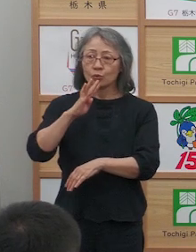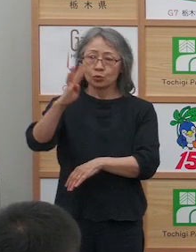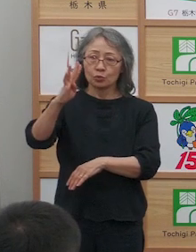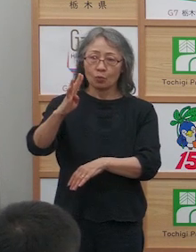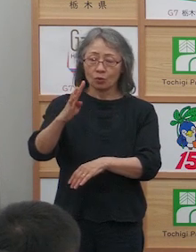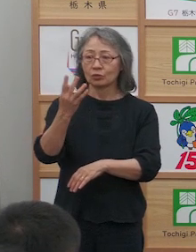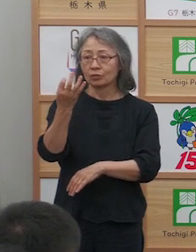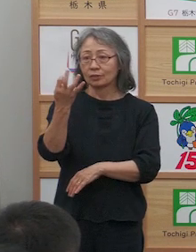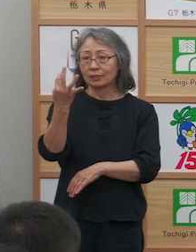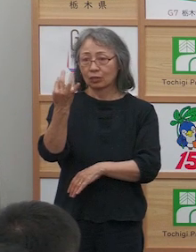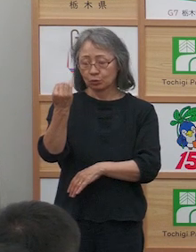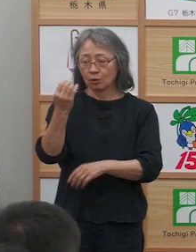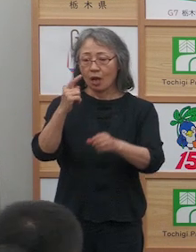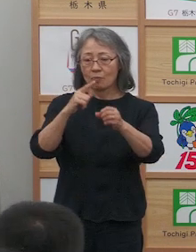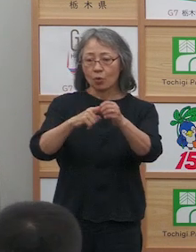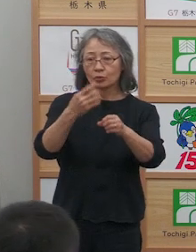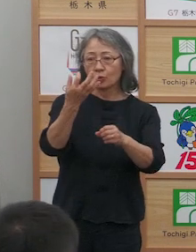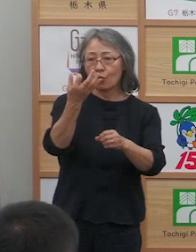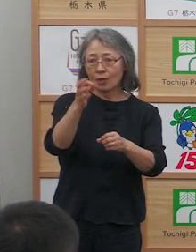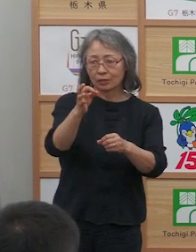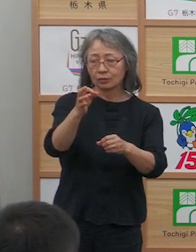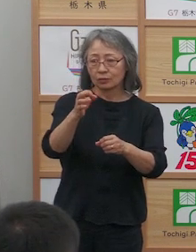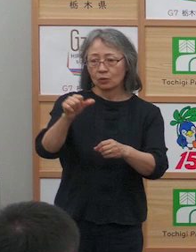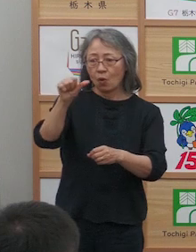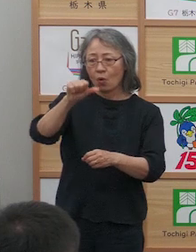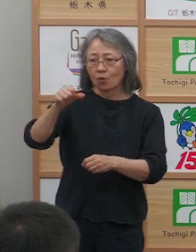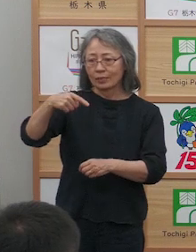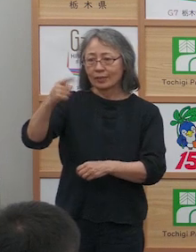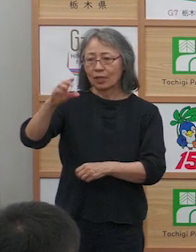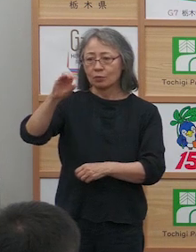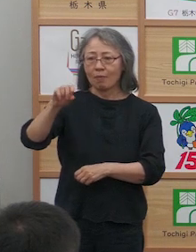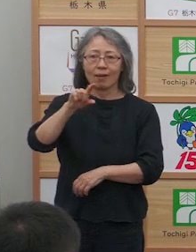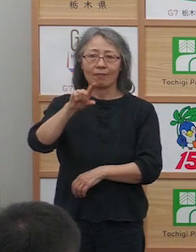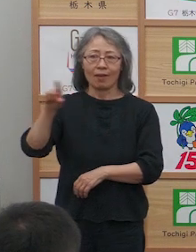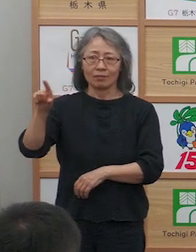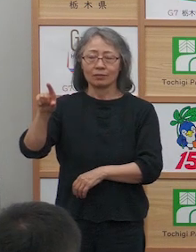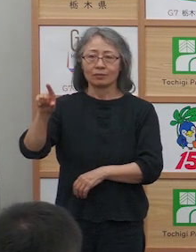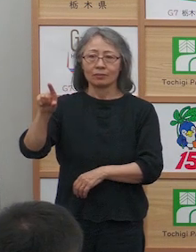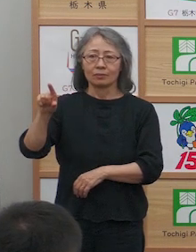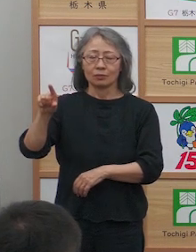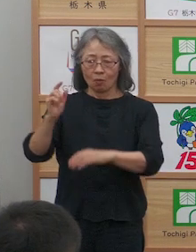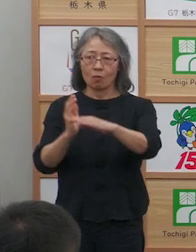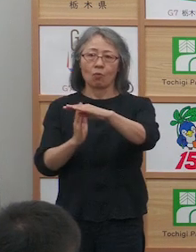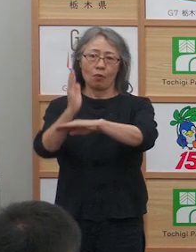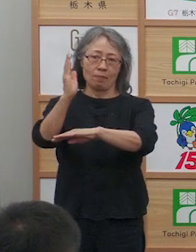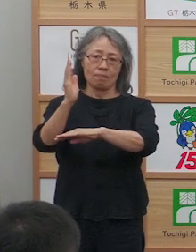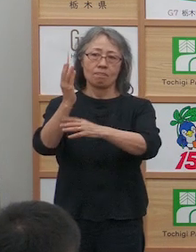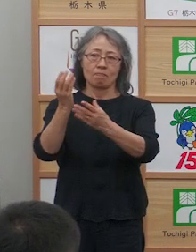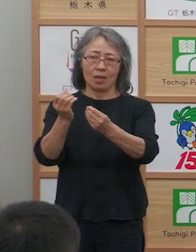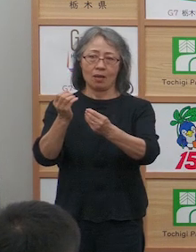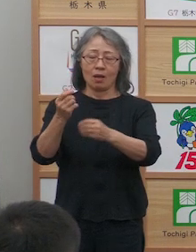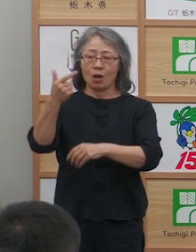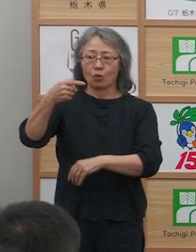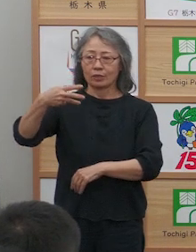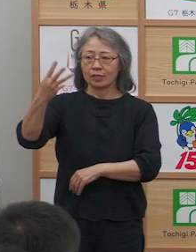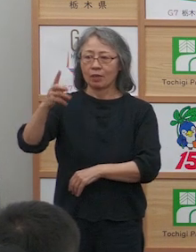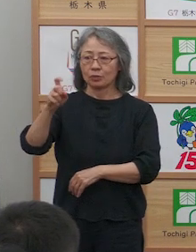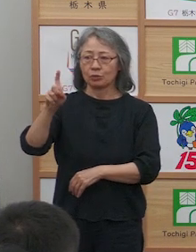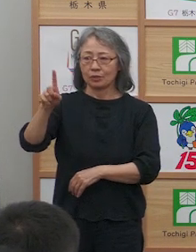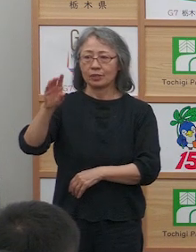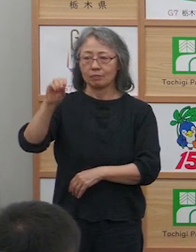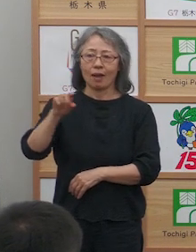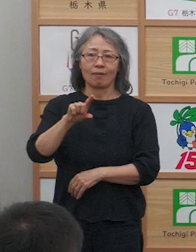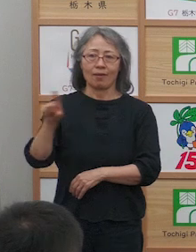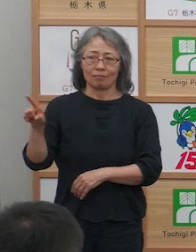は目標額の5100万円を超え6311万